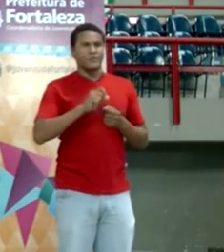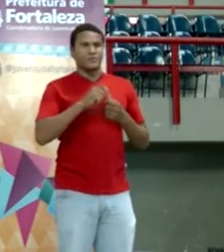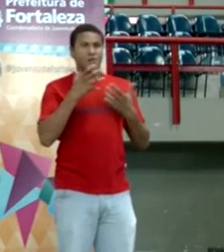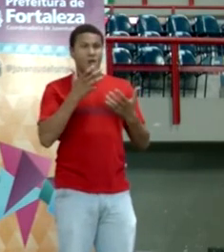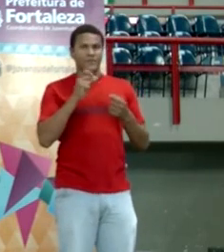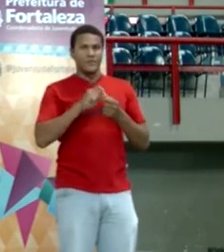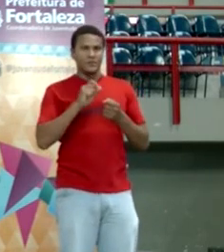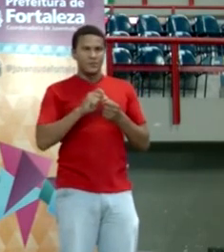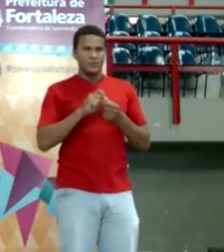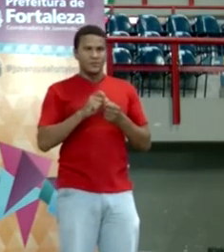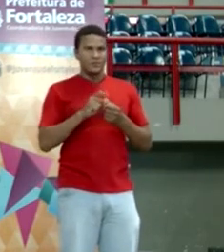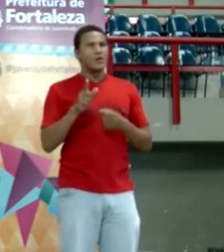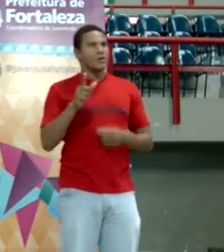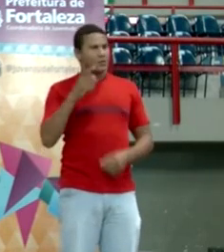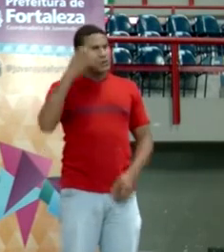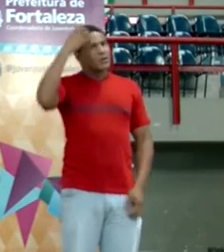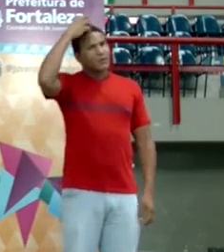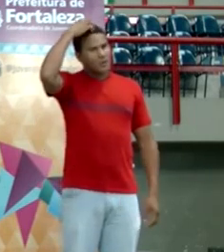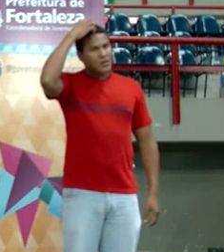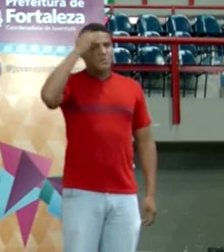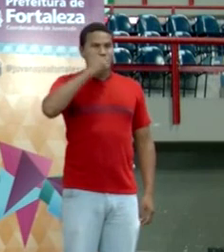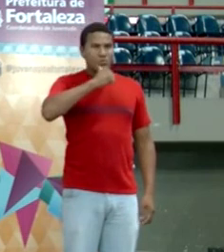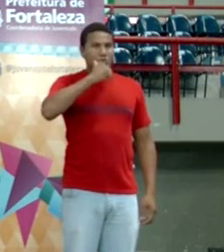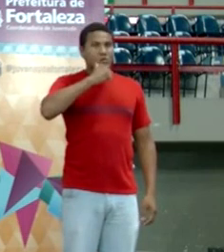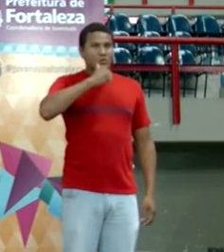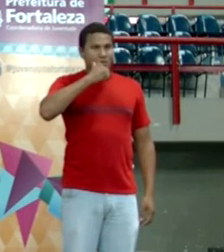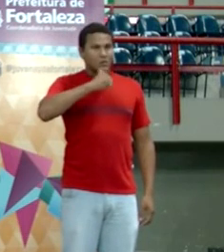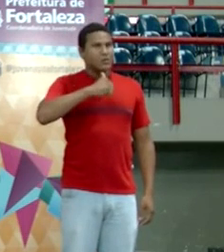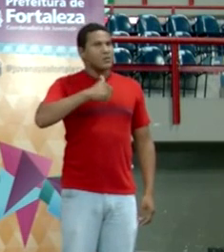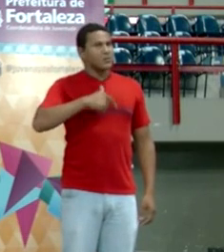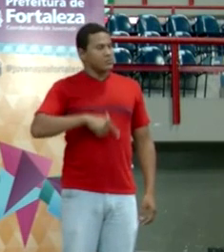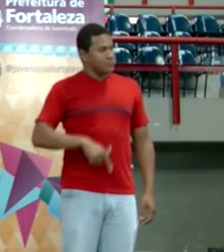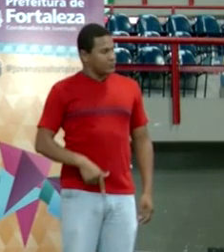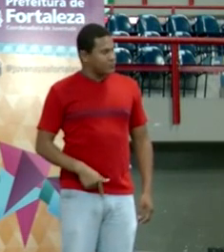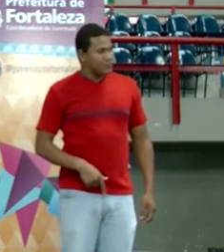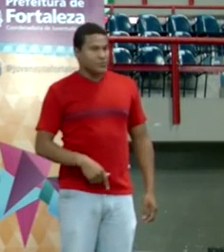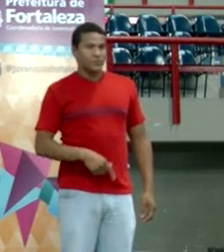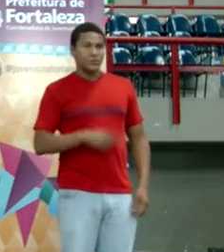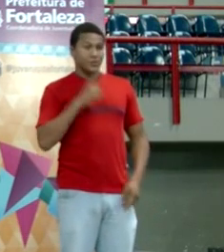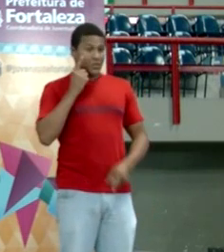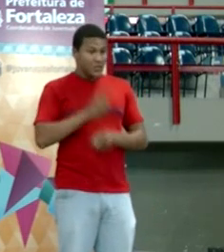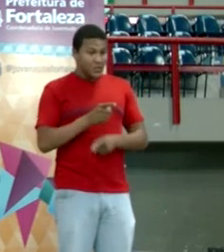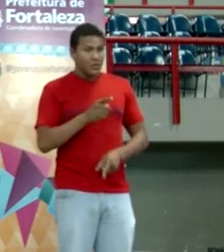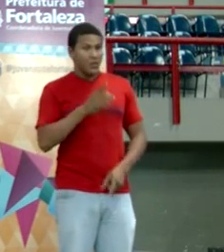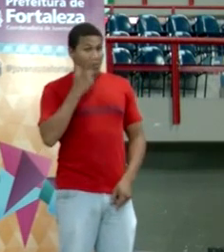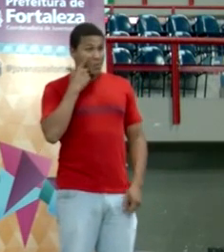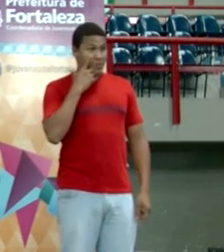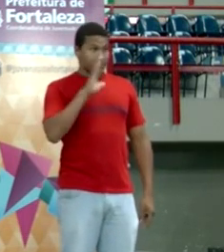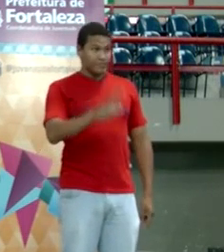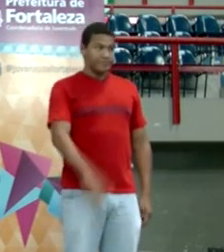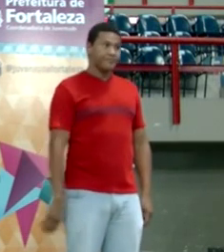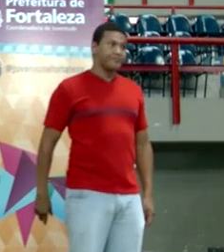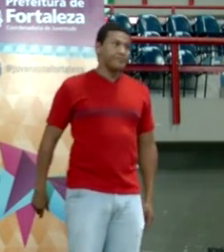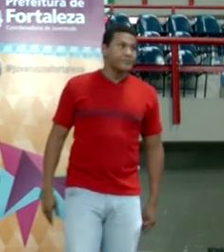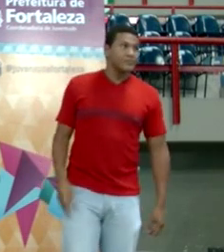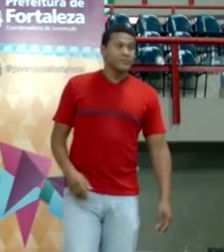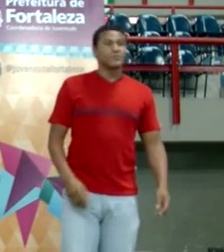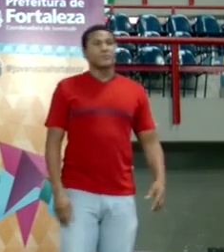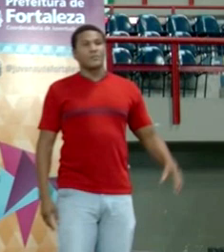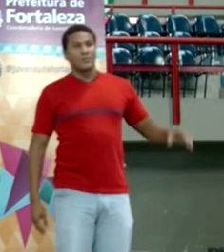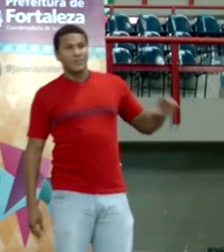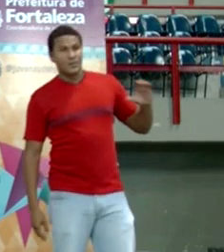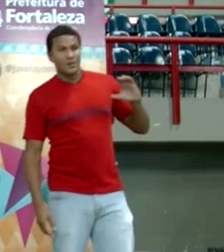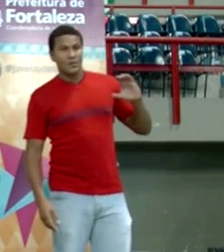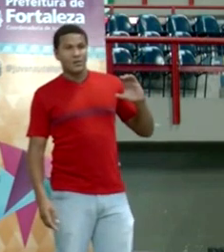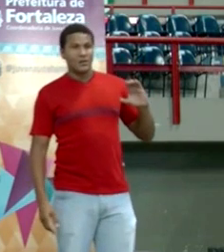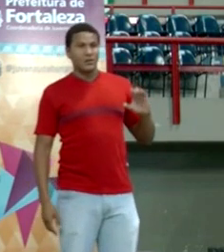A rainha é danada, viu? Ela achou um password aí, não vai se embora não, viu? C.